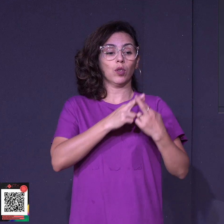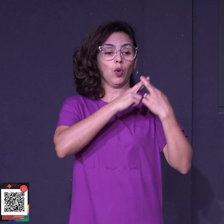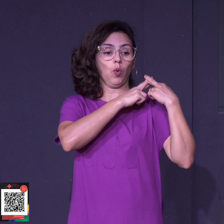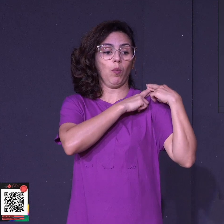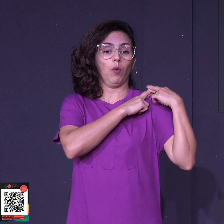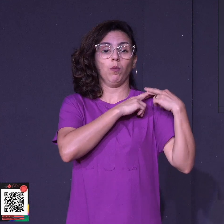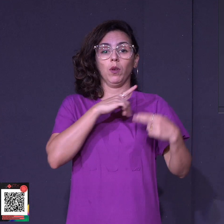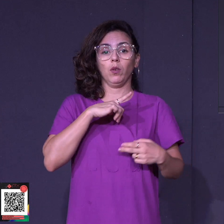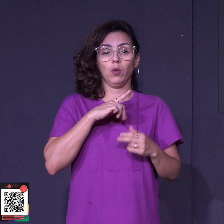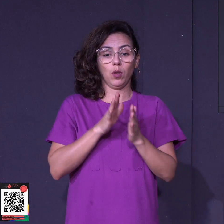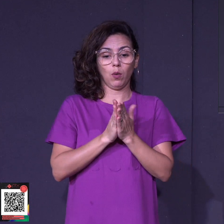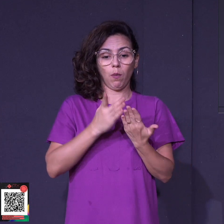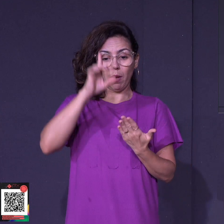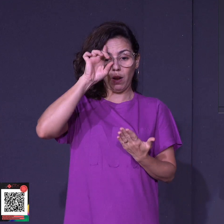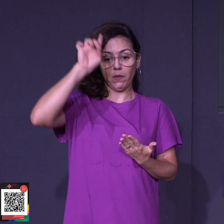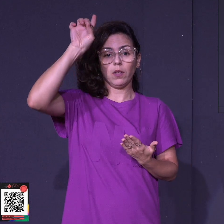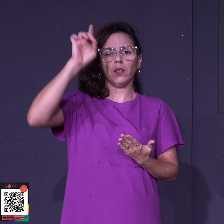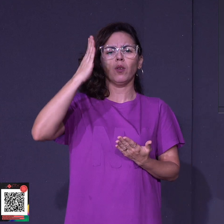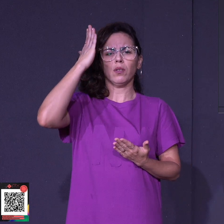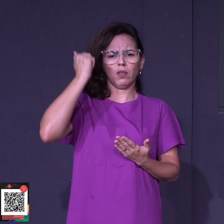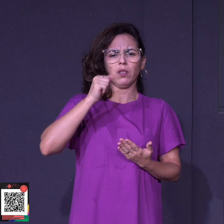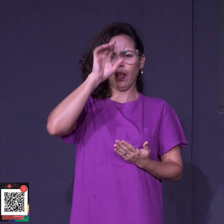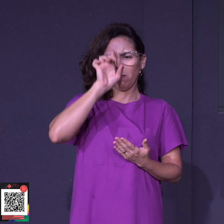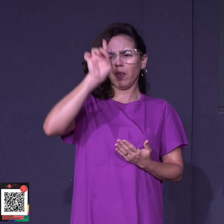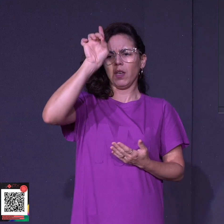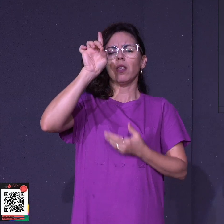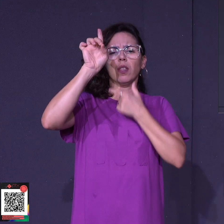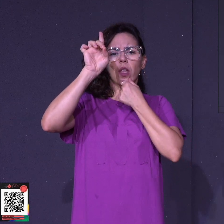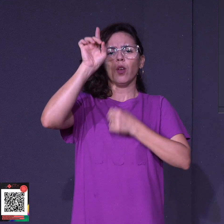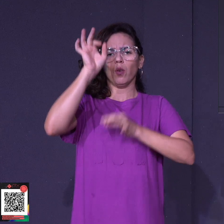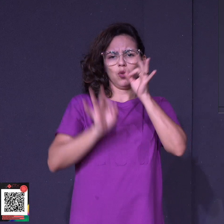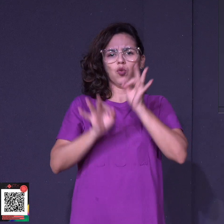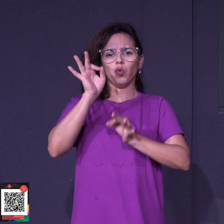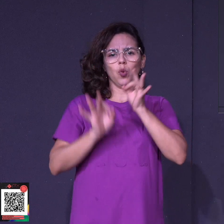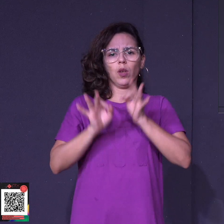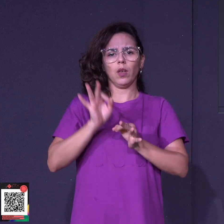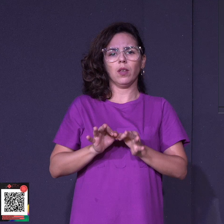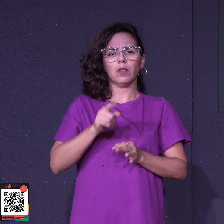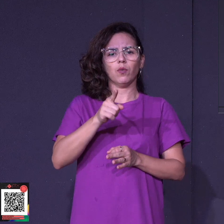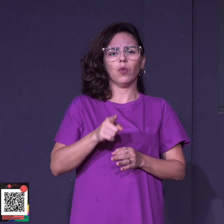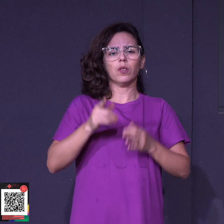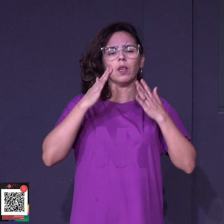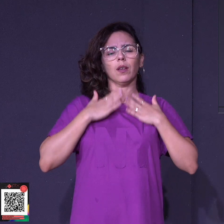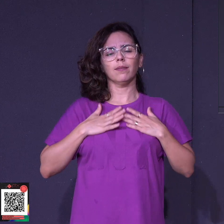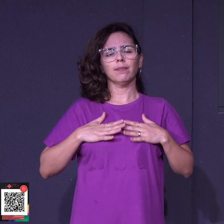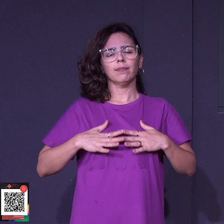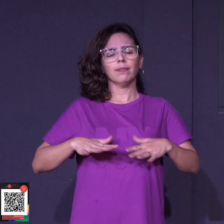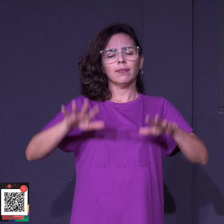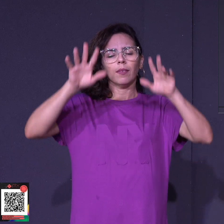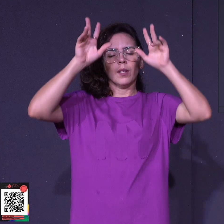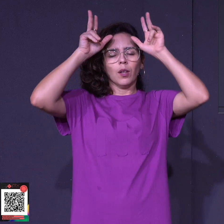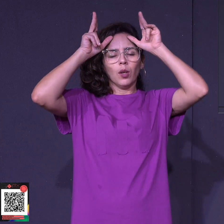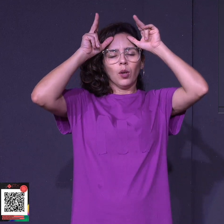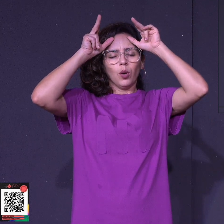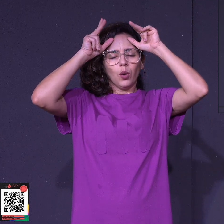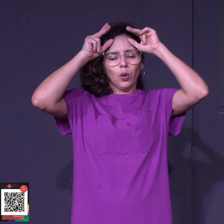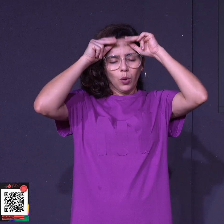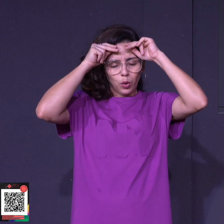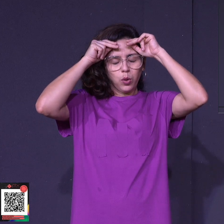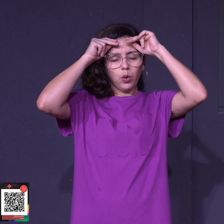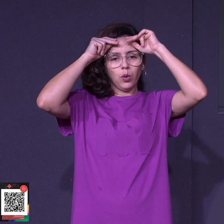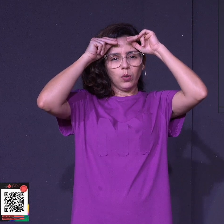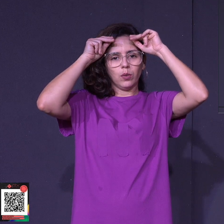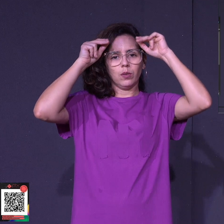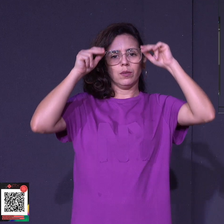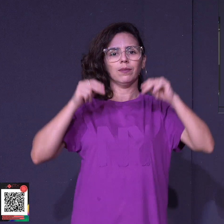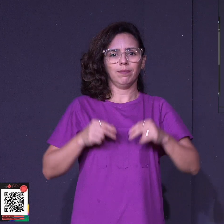descanso. Porque na lei o ofendido podia revidar, mas hoje, no tempo da graça, diz a palavra o